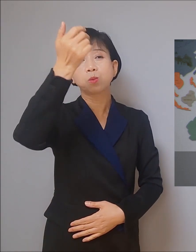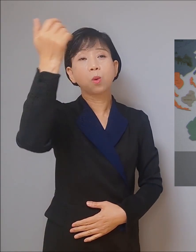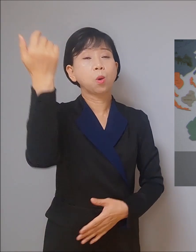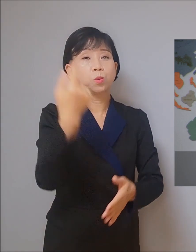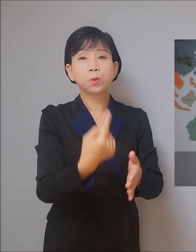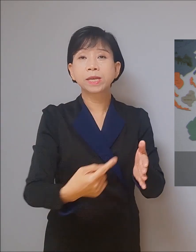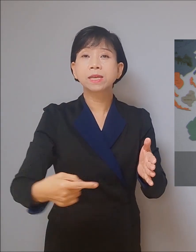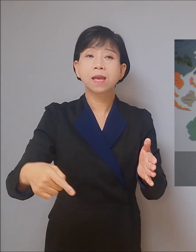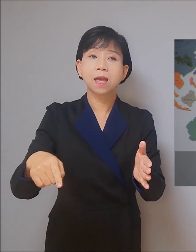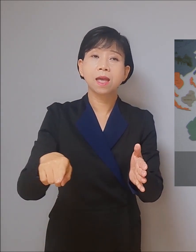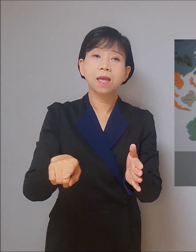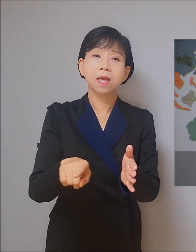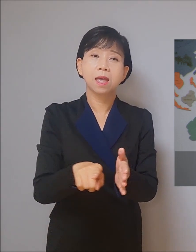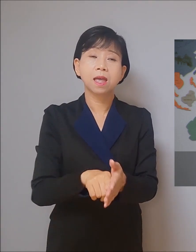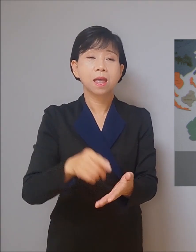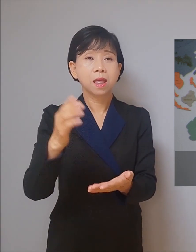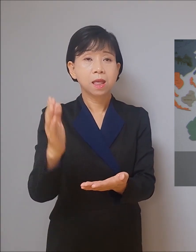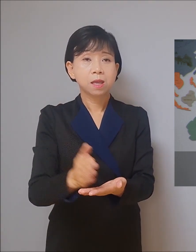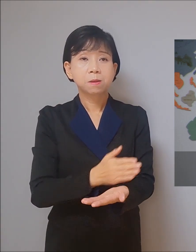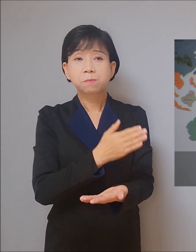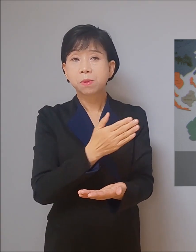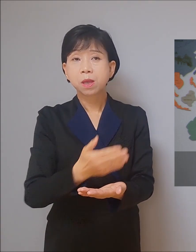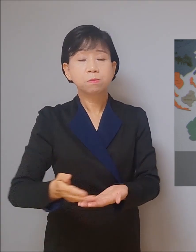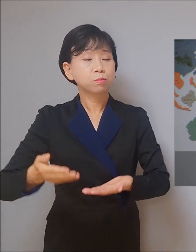내 영혼 위에